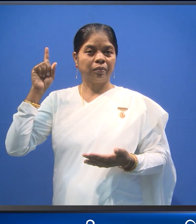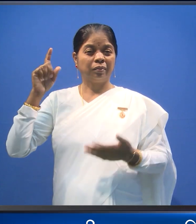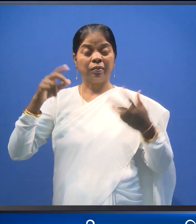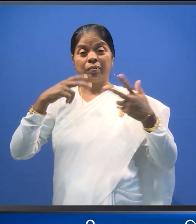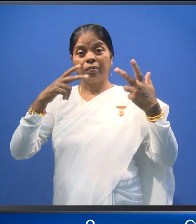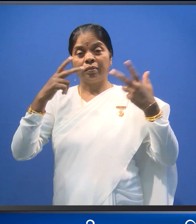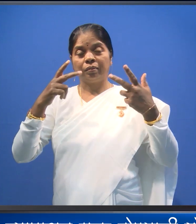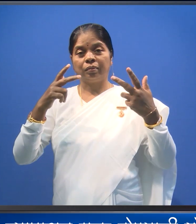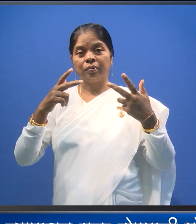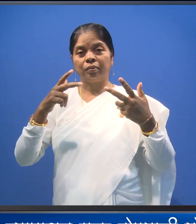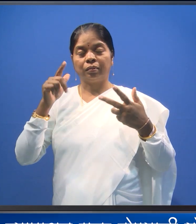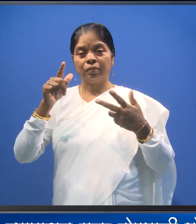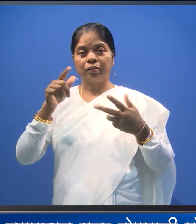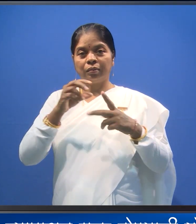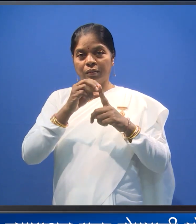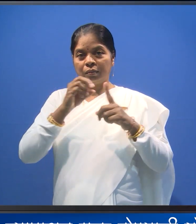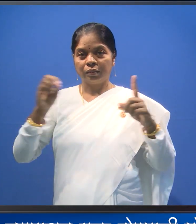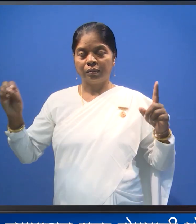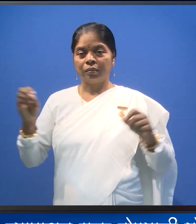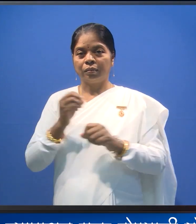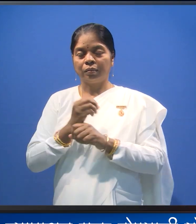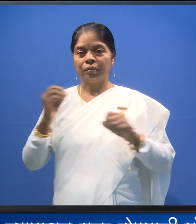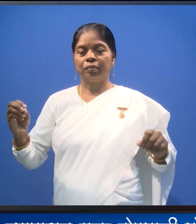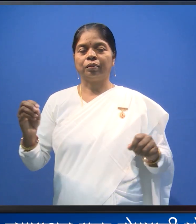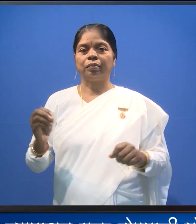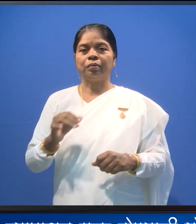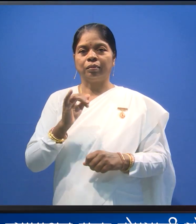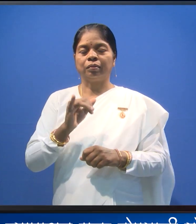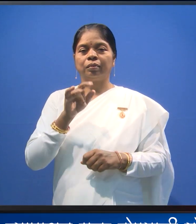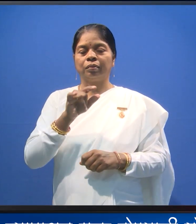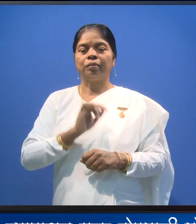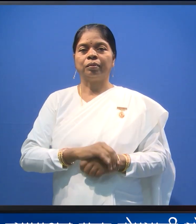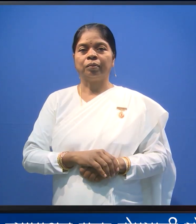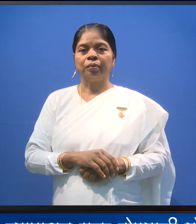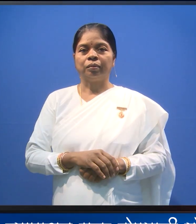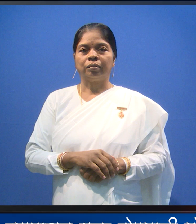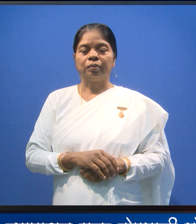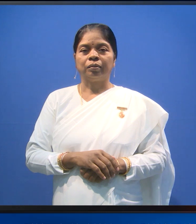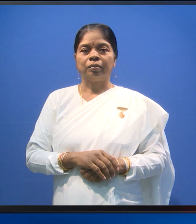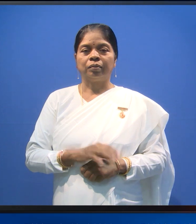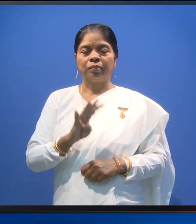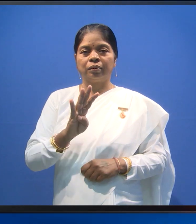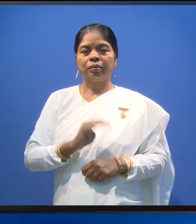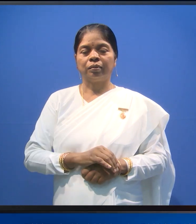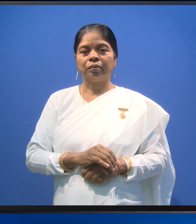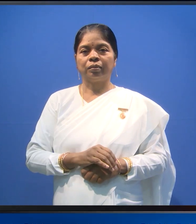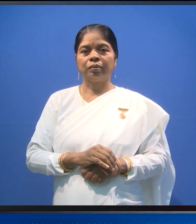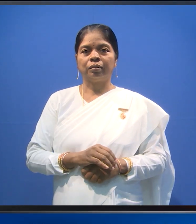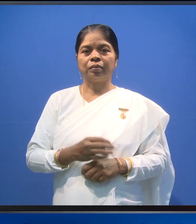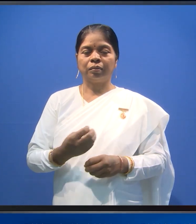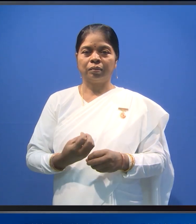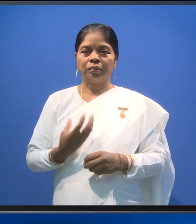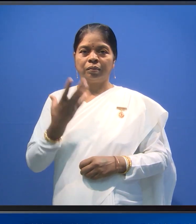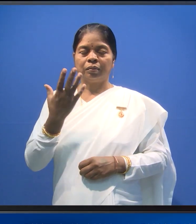त्याचे विश्लेषण करून त्यापासून मुक्त होण्याची योजना तयार केली पाहिजे. 4.